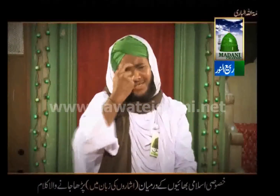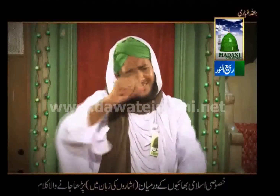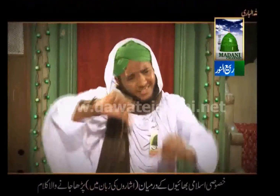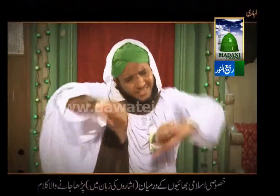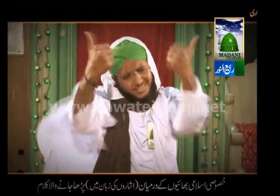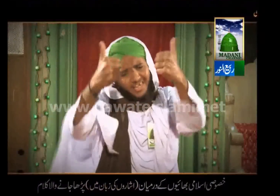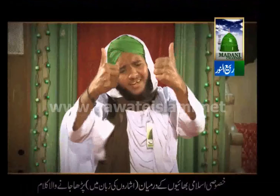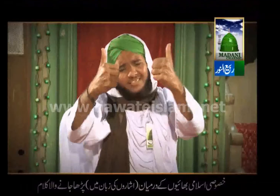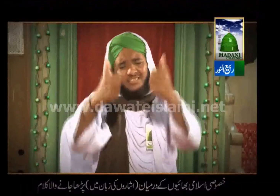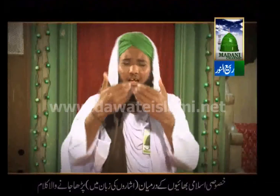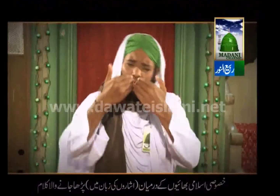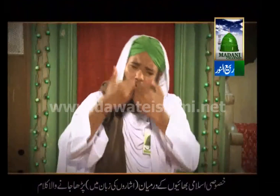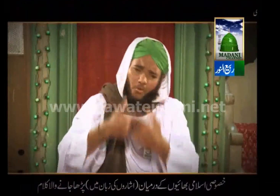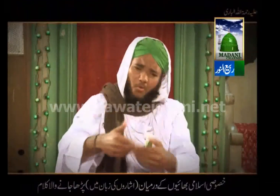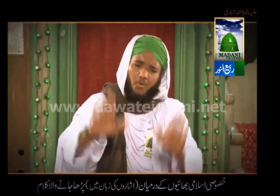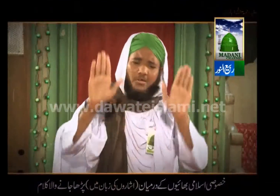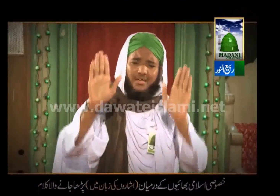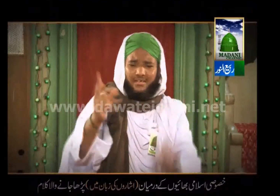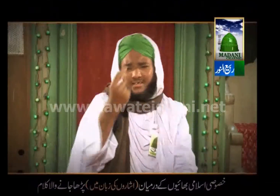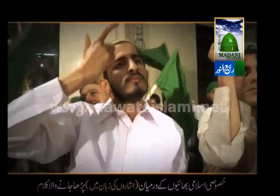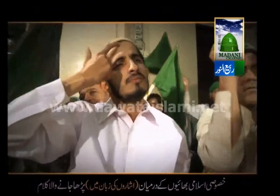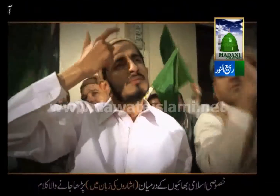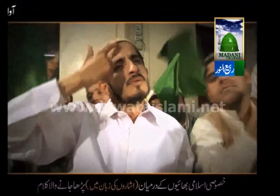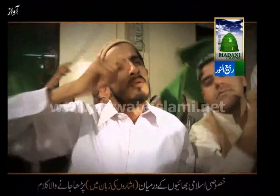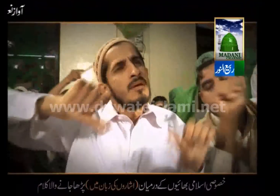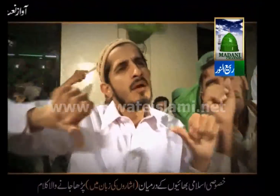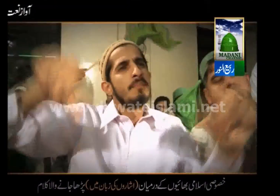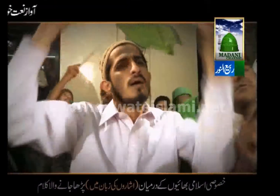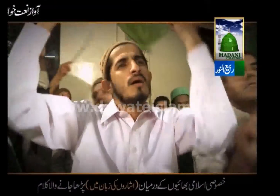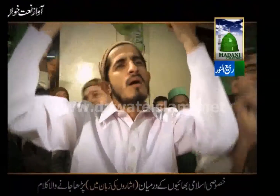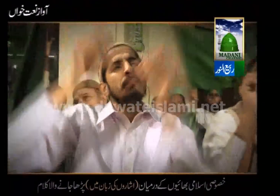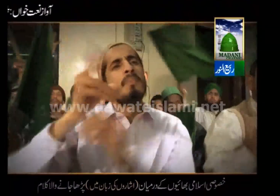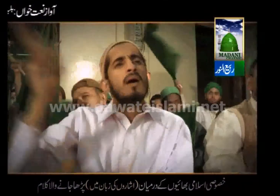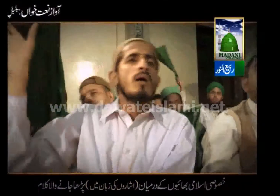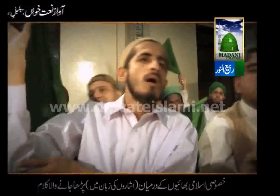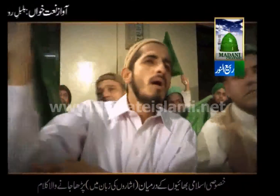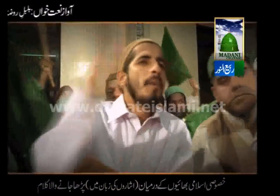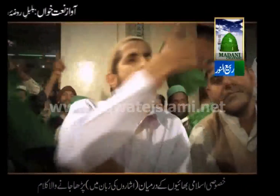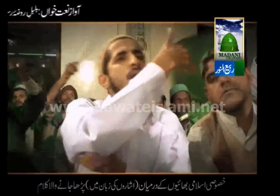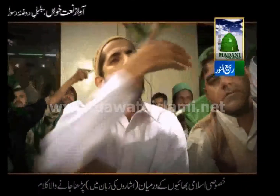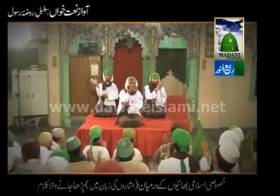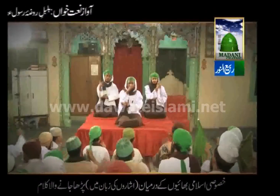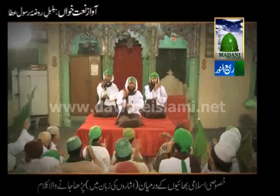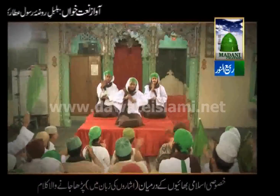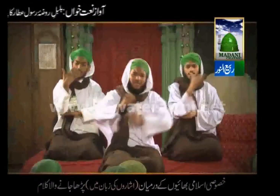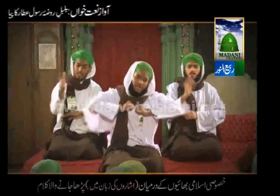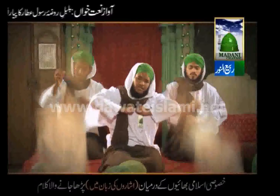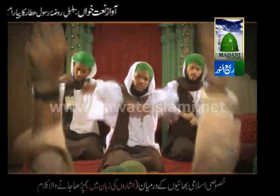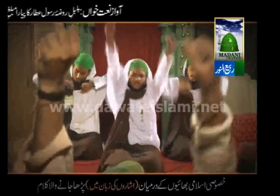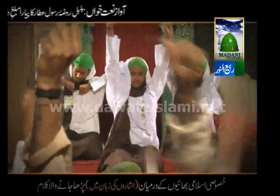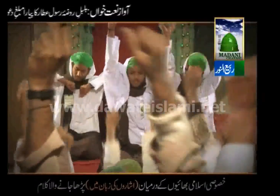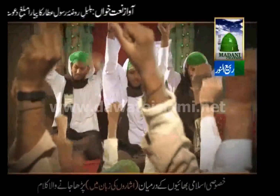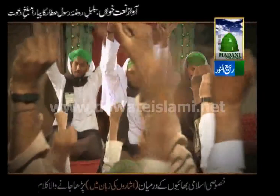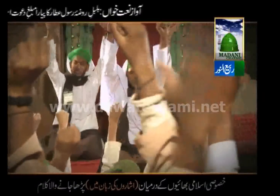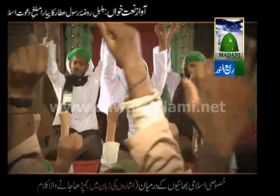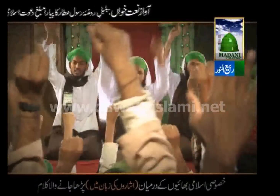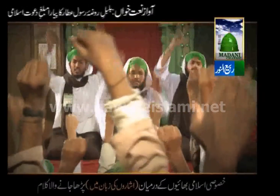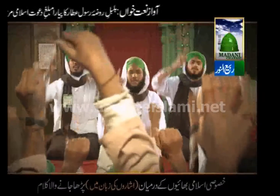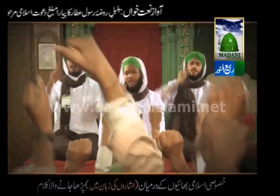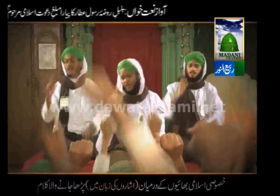قسمت درخشاں ہو گئی قسمت درخشاں عید میلاد النبی